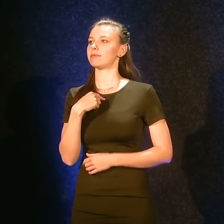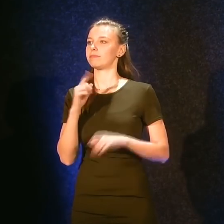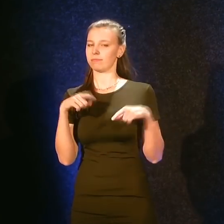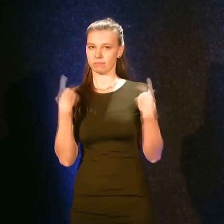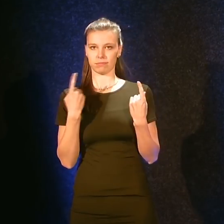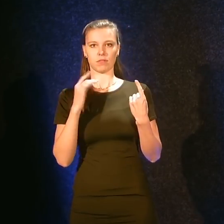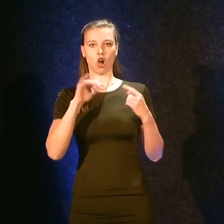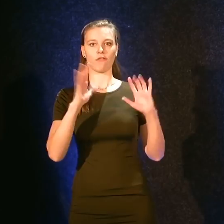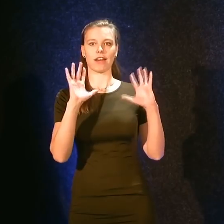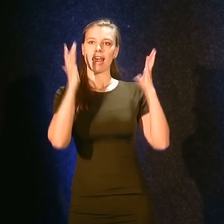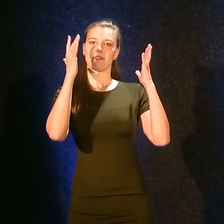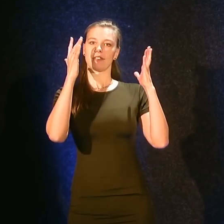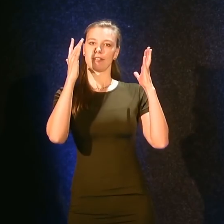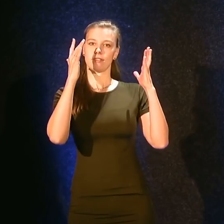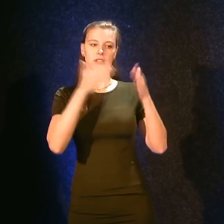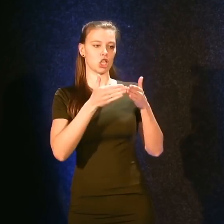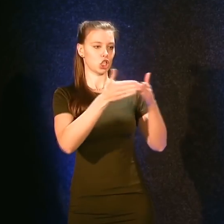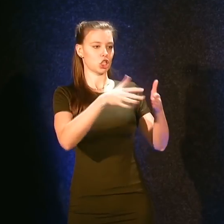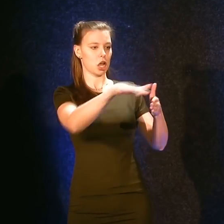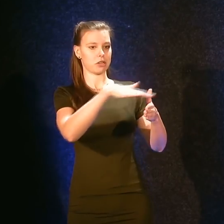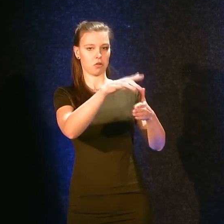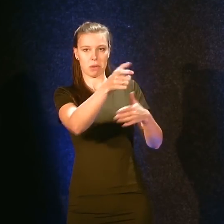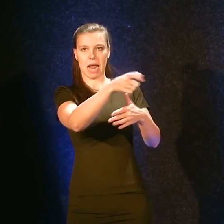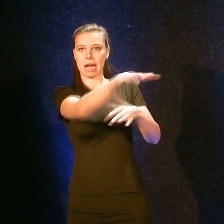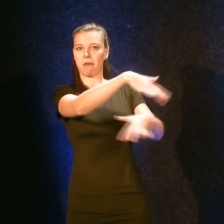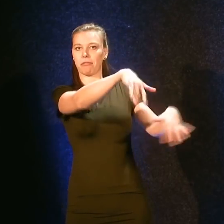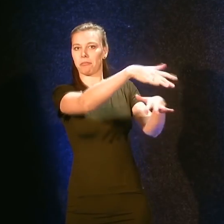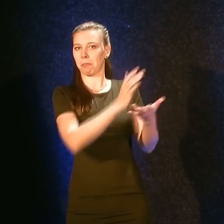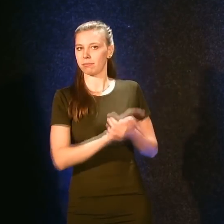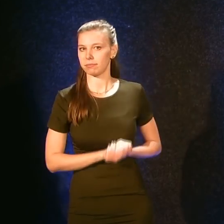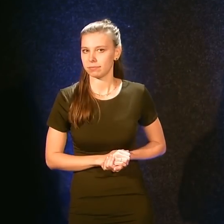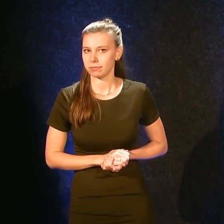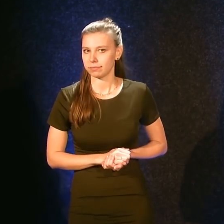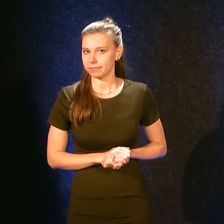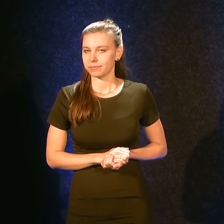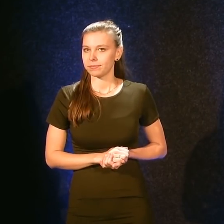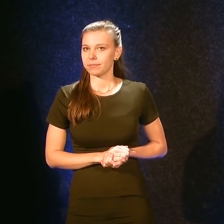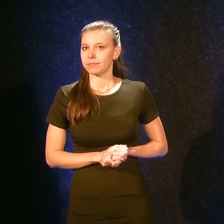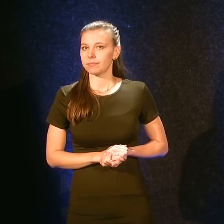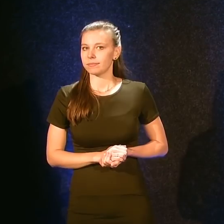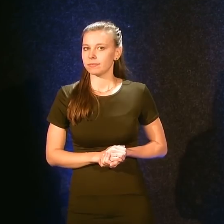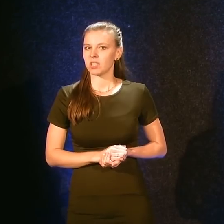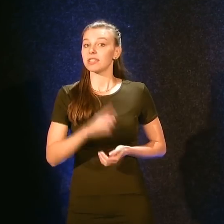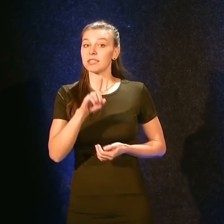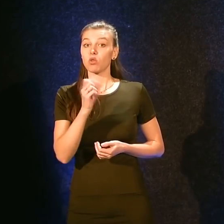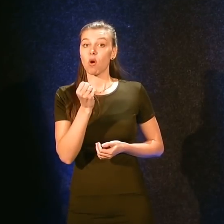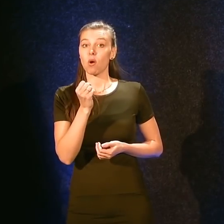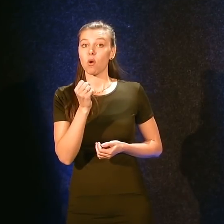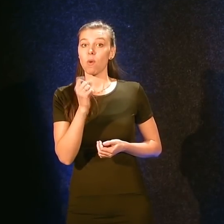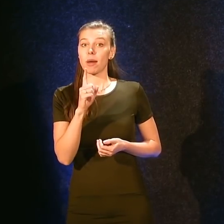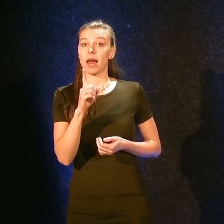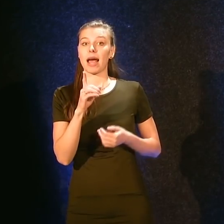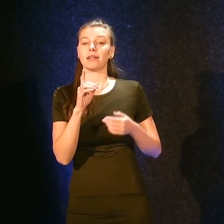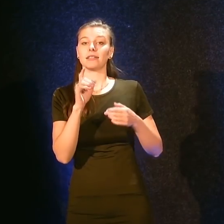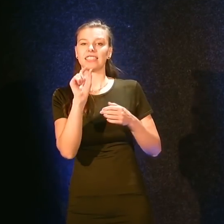zullen redden. We zullen stranden op een of ander eiland. Geen onbelangrijk detail. Welke Bijbelvertaling